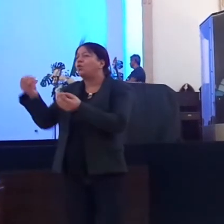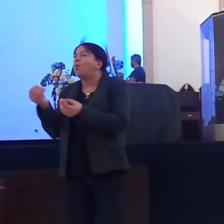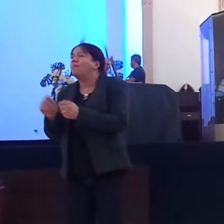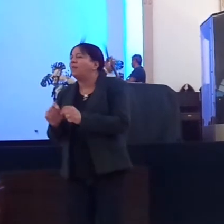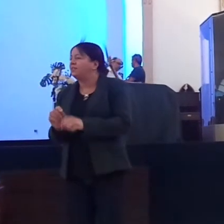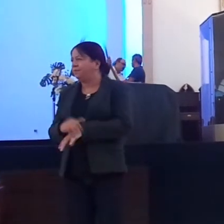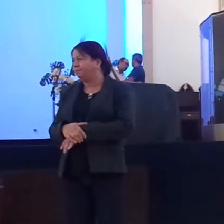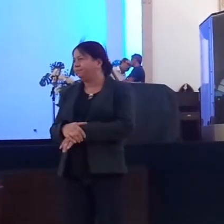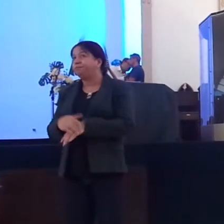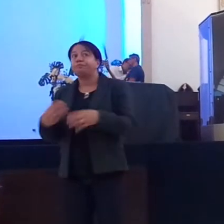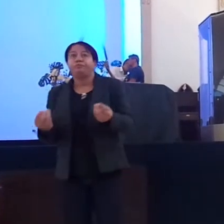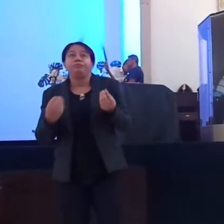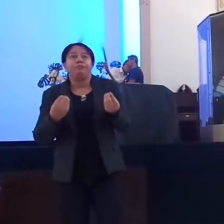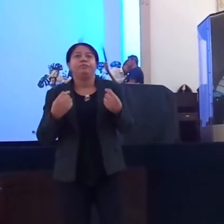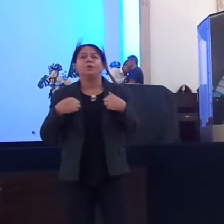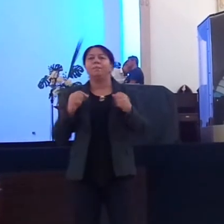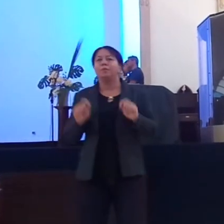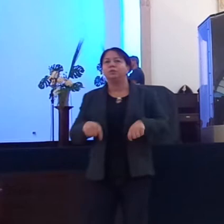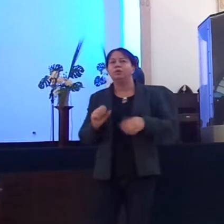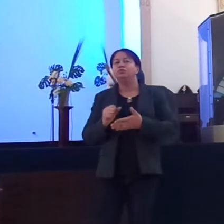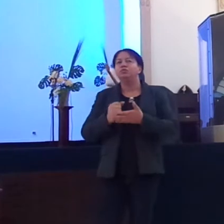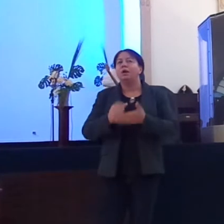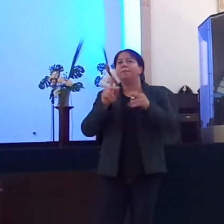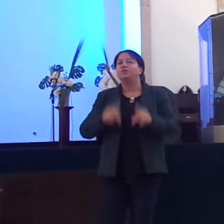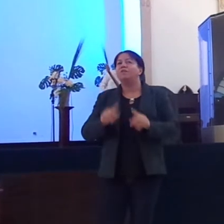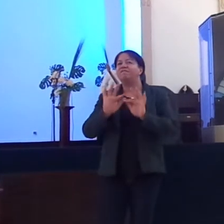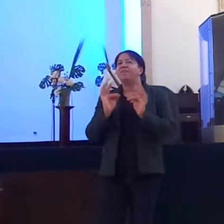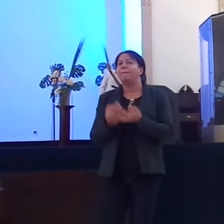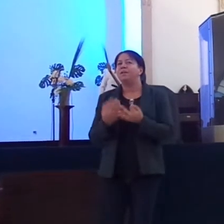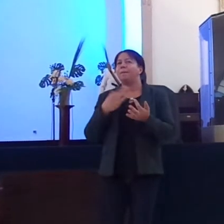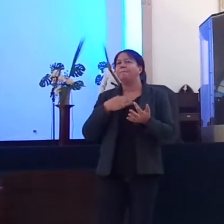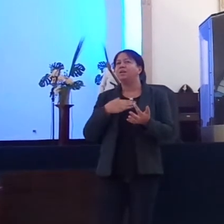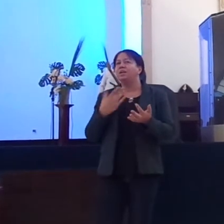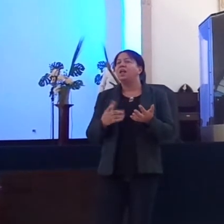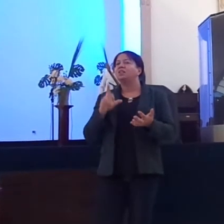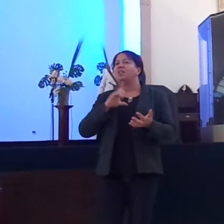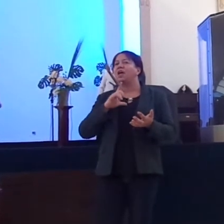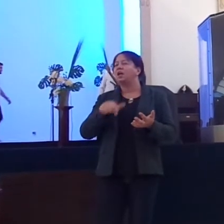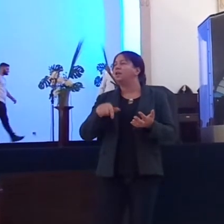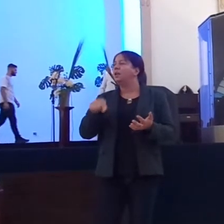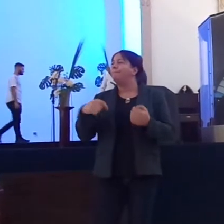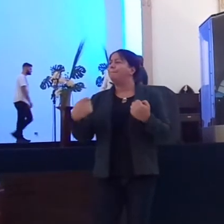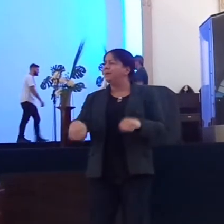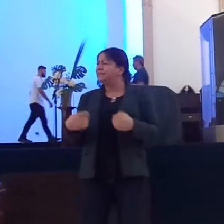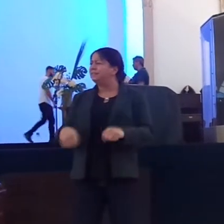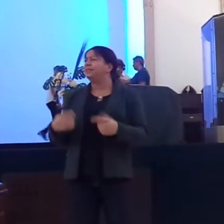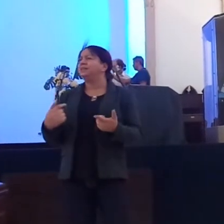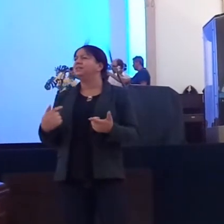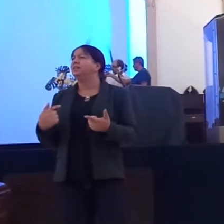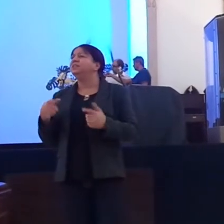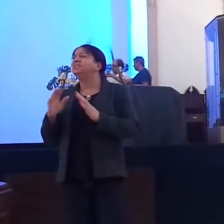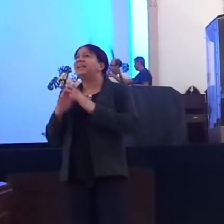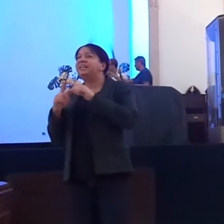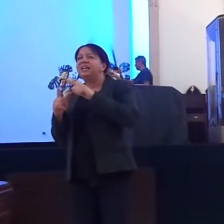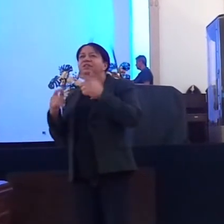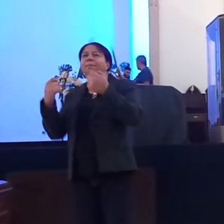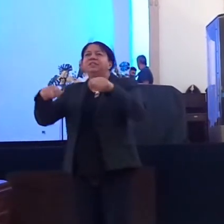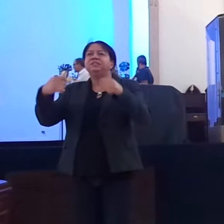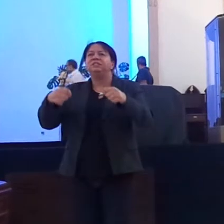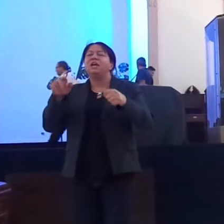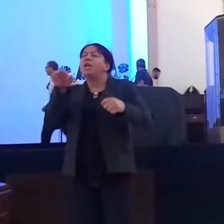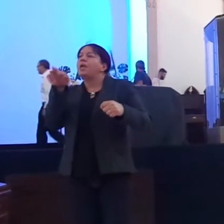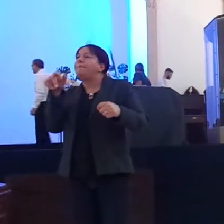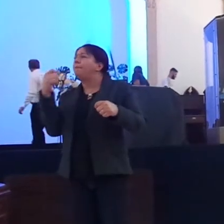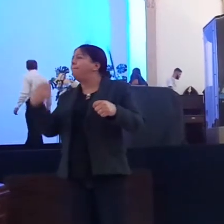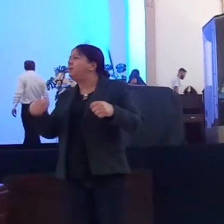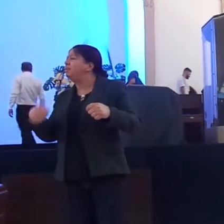faço? Ah, como que eu posso ajudar alguém da minha família que está necessitado, da família da igreja, uma irmã que